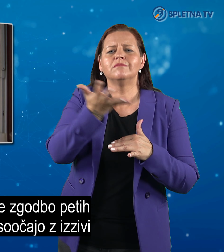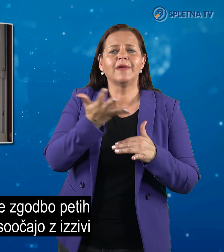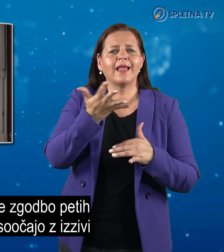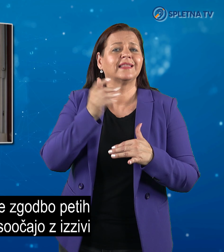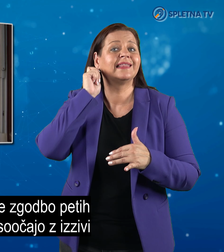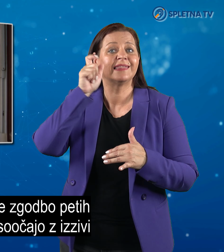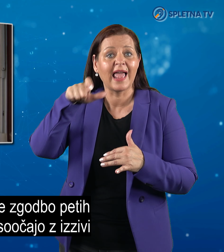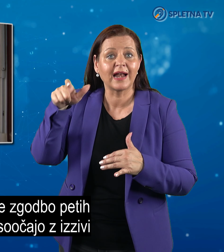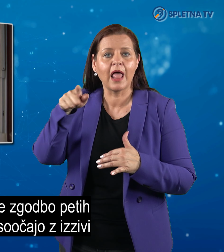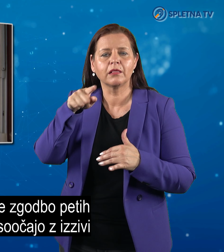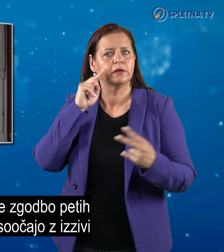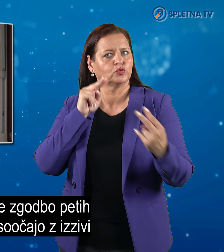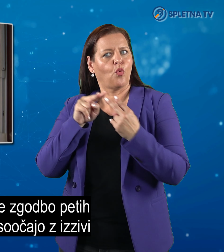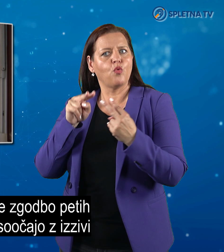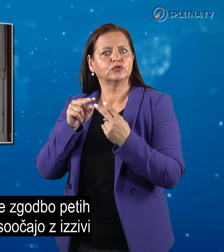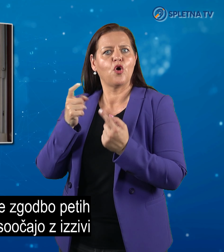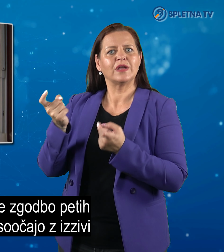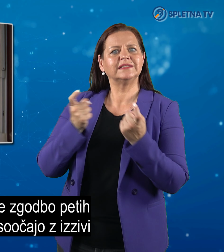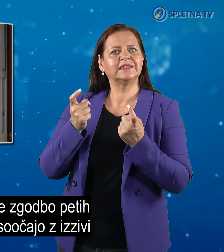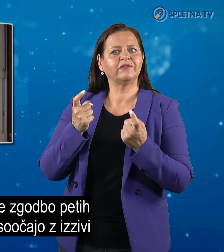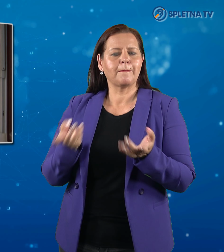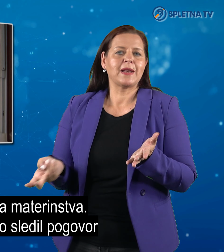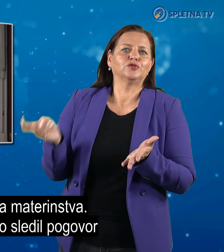deklet, ki se soočajo z izzivi prezgodnjega materinstva.